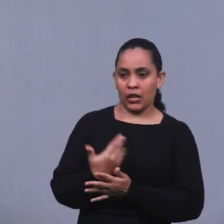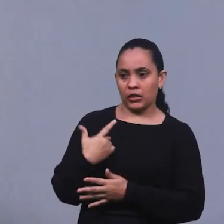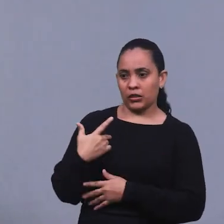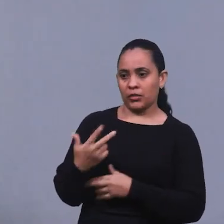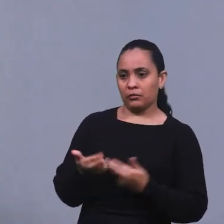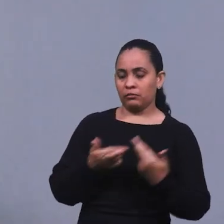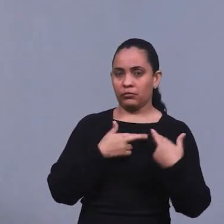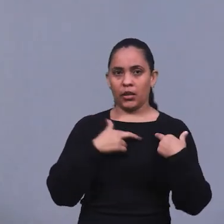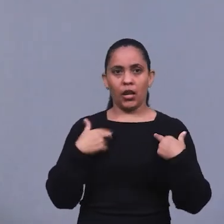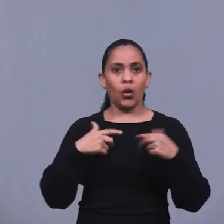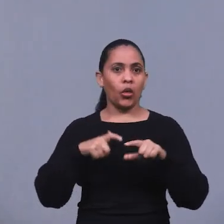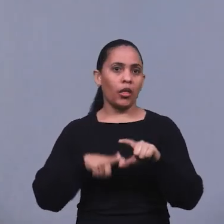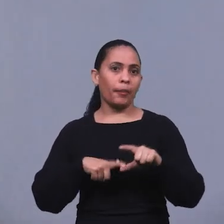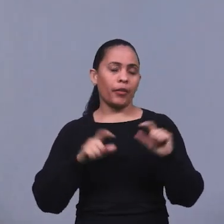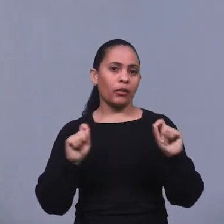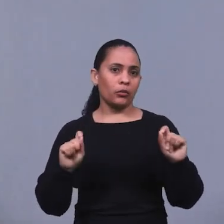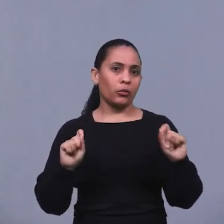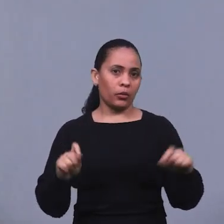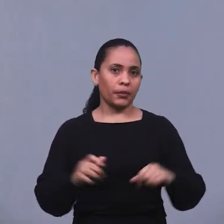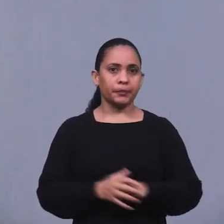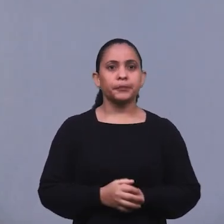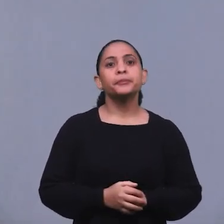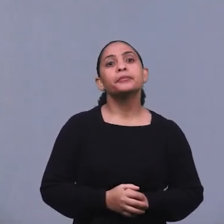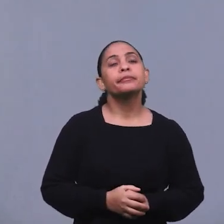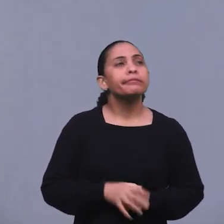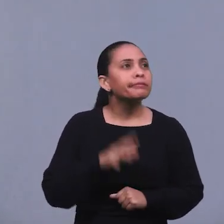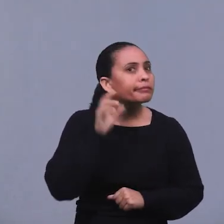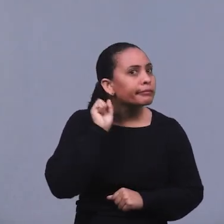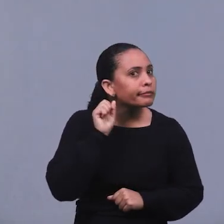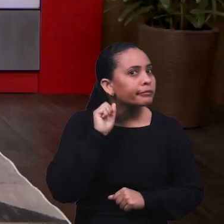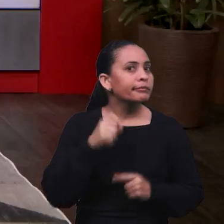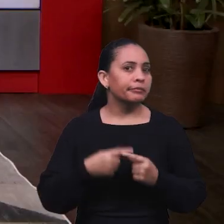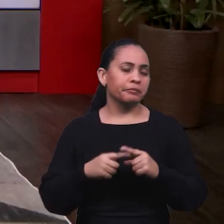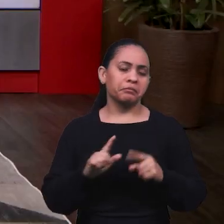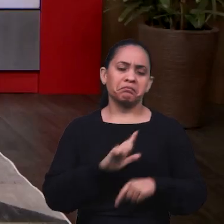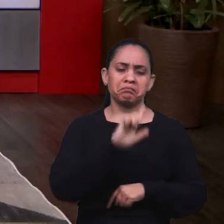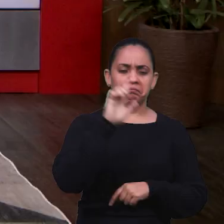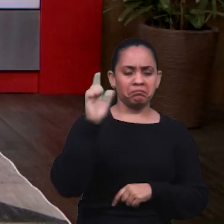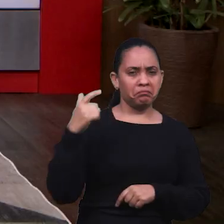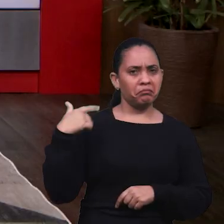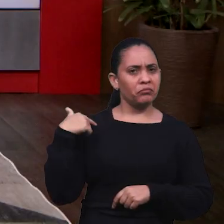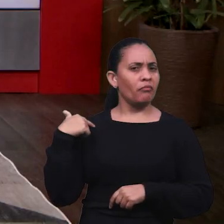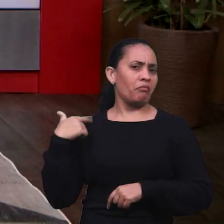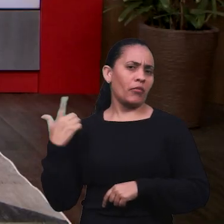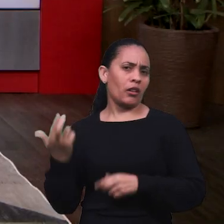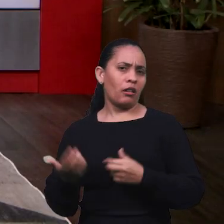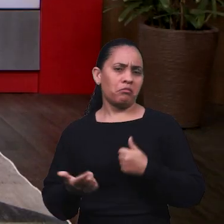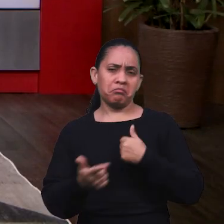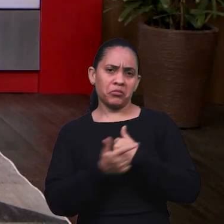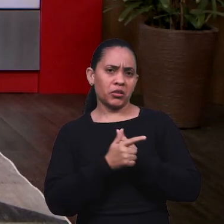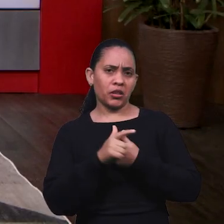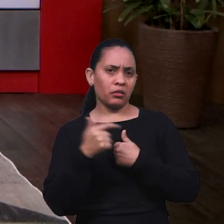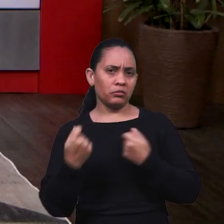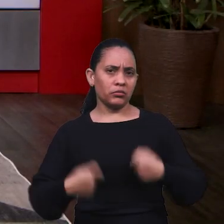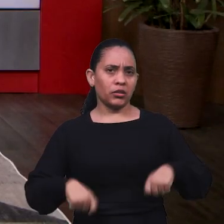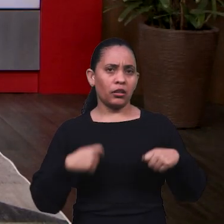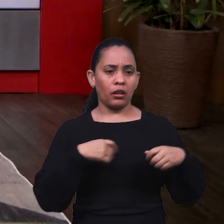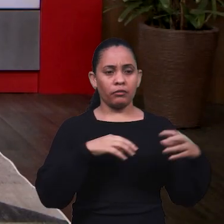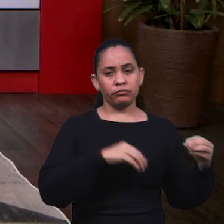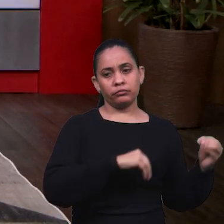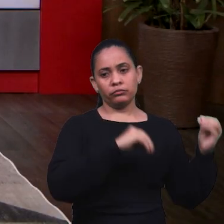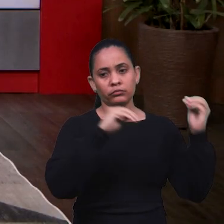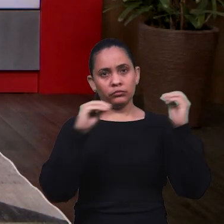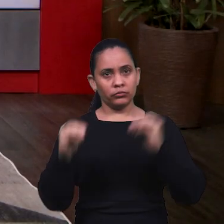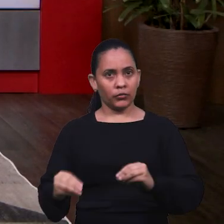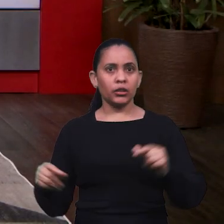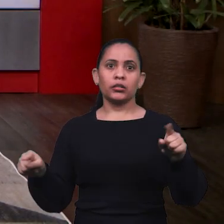que eu exerço, eu dependo da, Da audição. da audição, mas em outra atividade eu não dependo tanto. Então pode ser que eles me enviem para uma